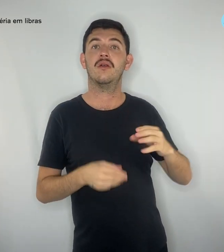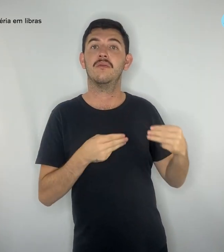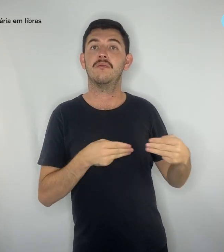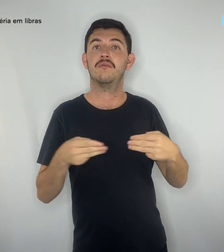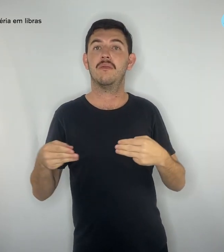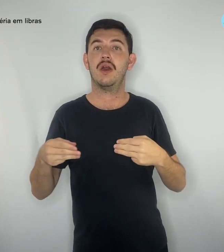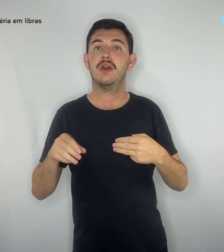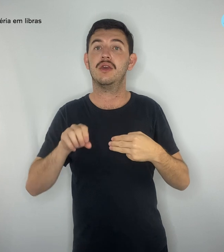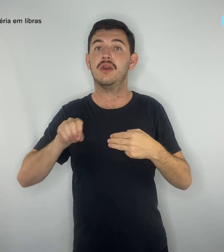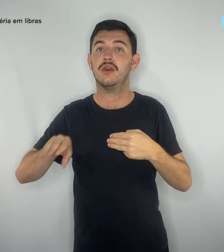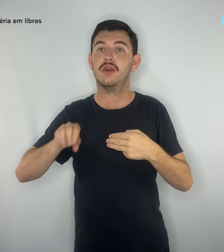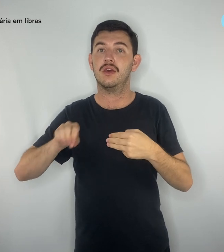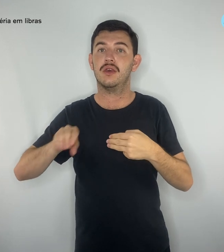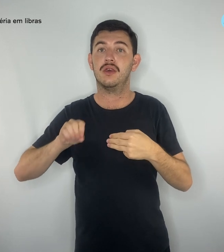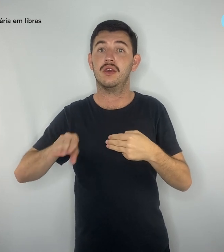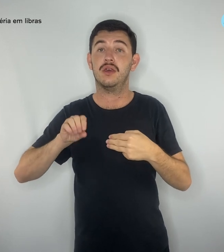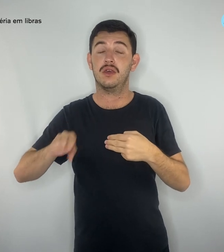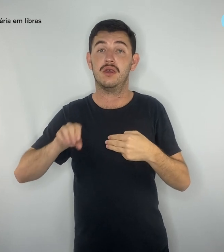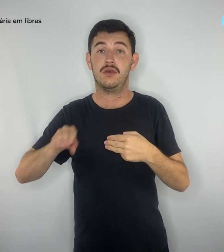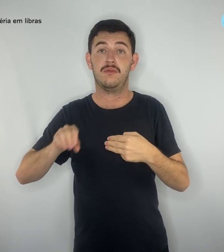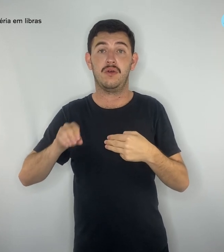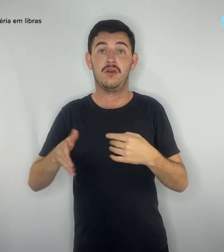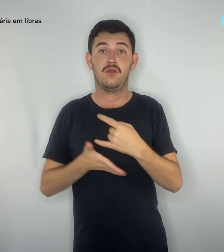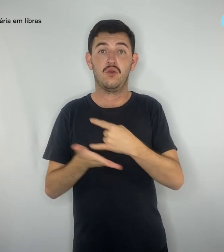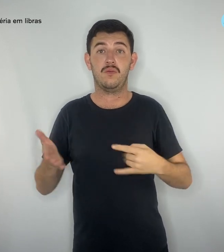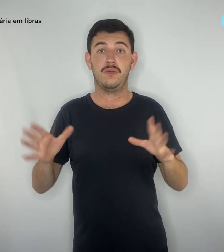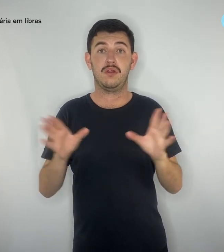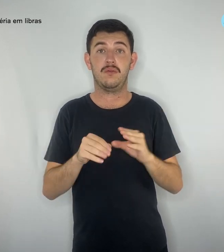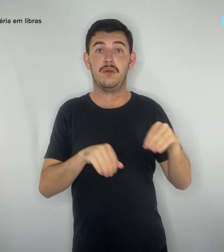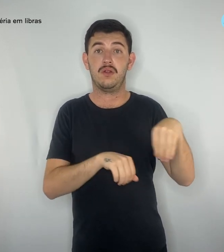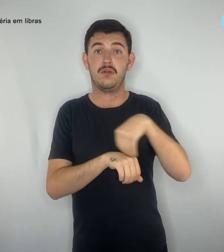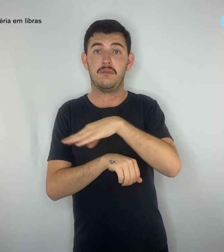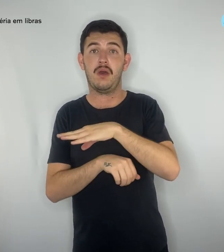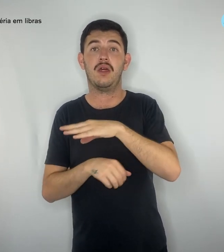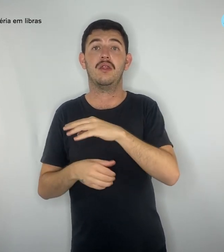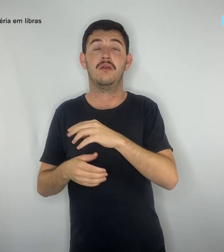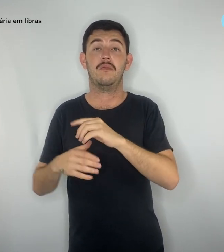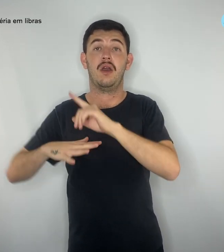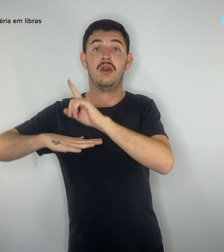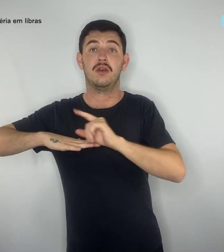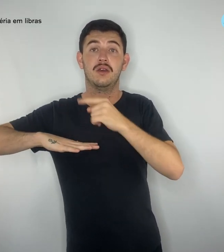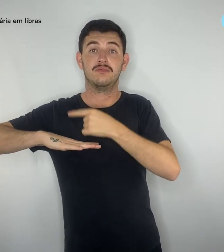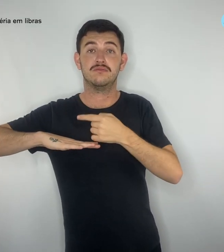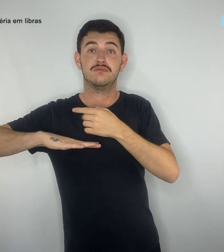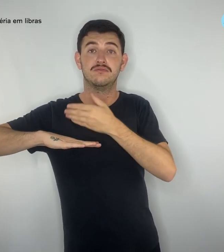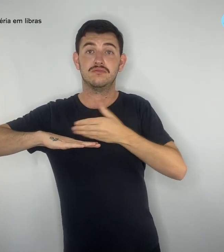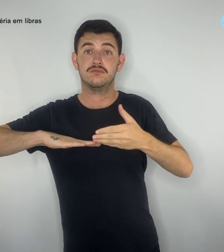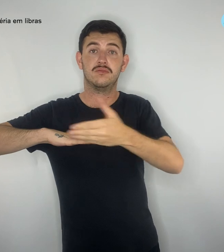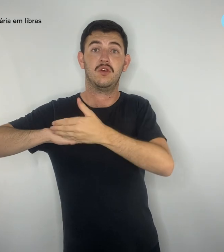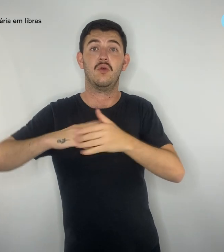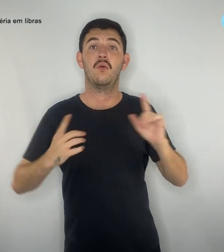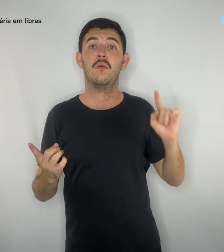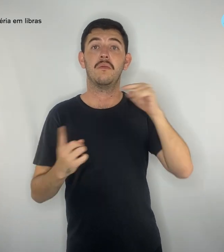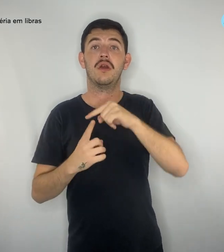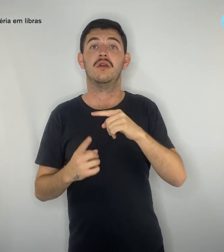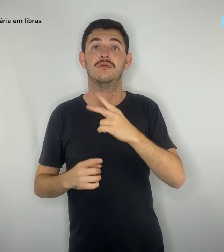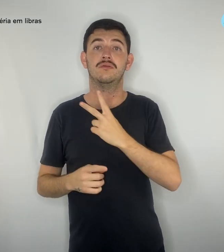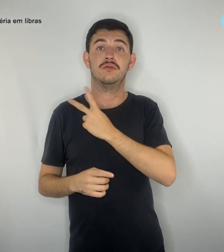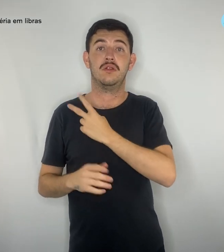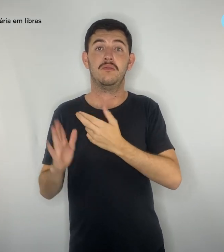Civil. O MEC já iniciou ações para a alteração do novo ensino médio. Na